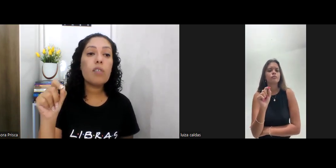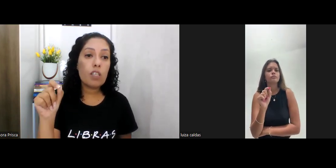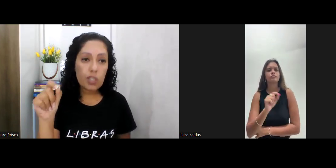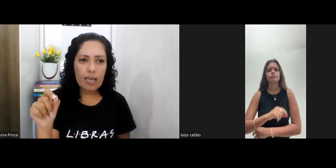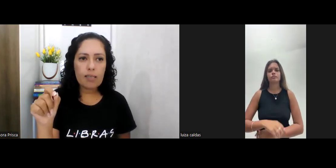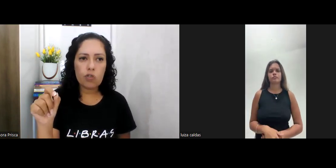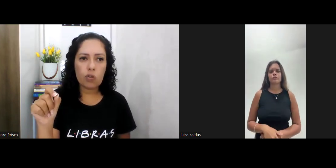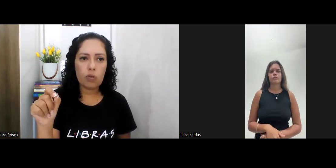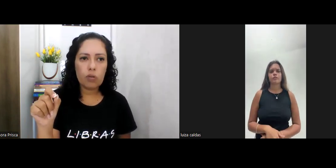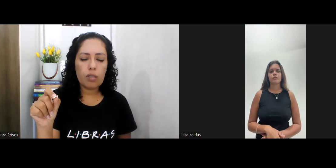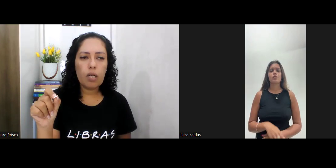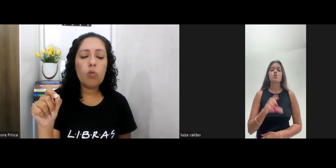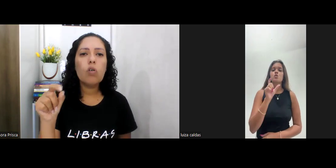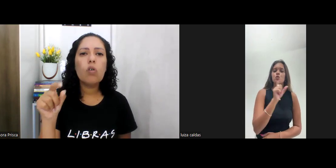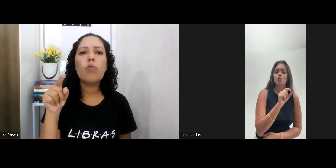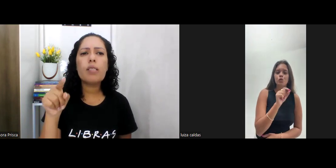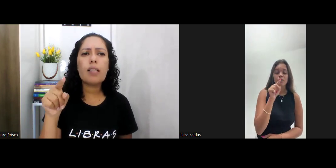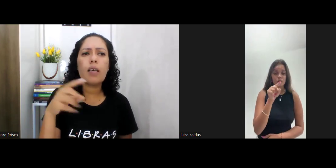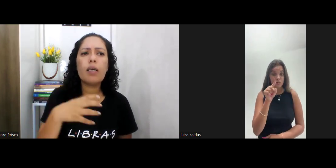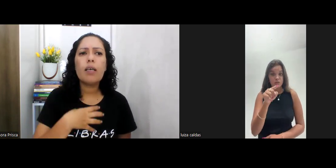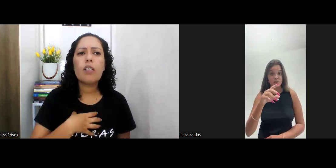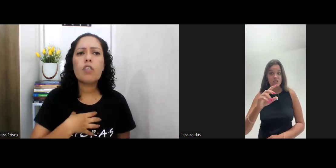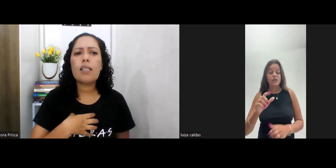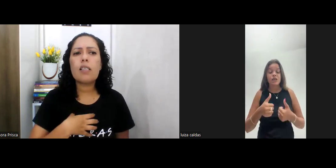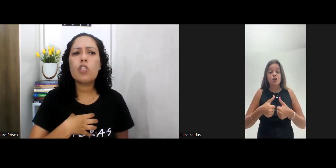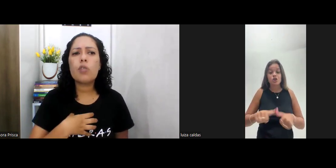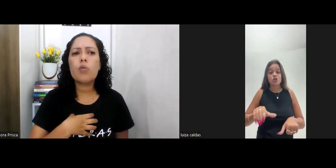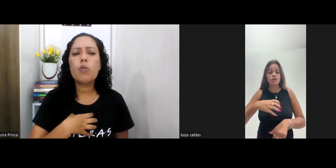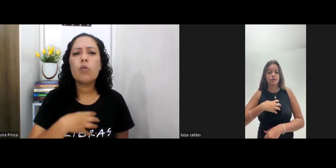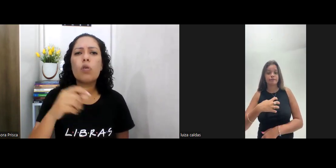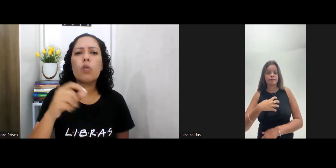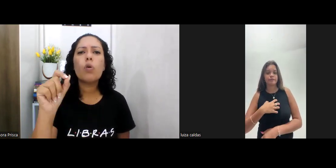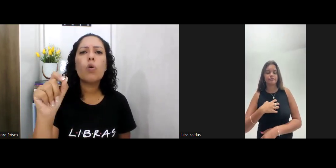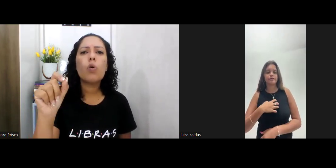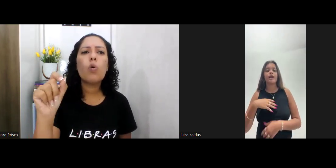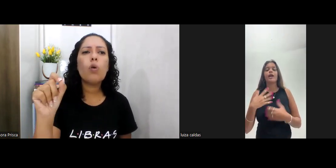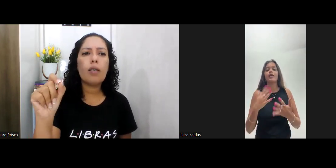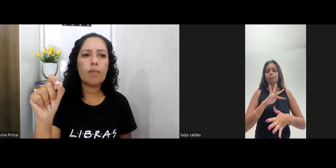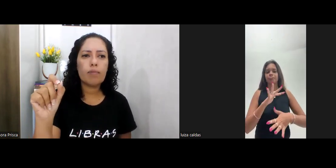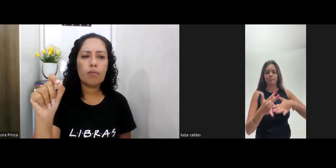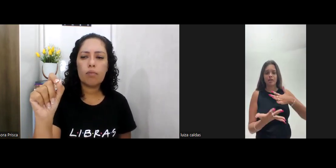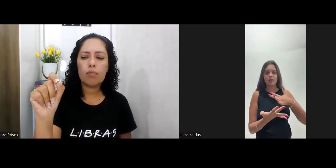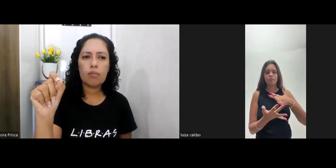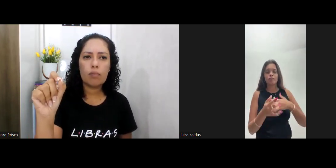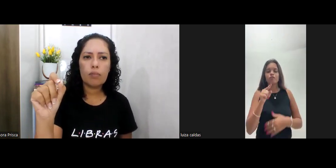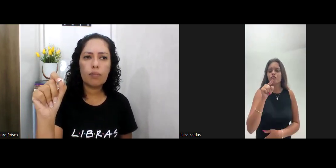O que você está sentindo? Então, você está sentindo o quê?